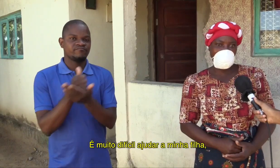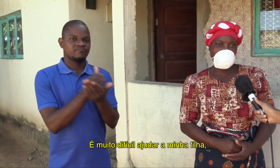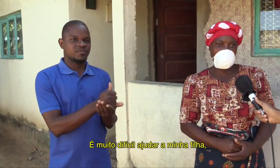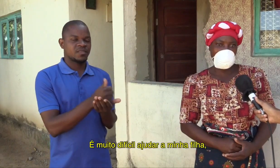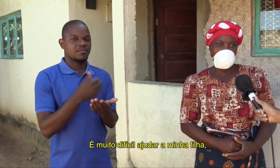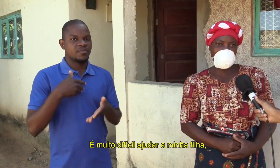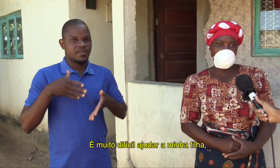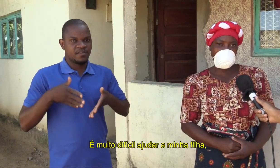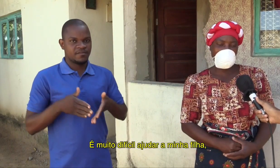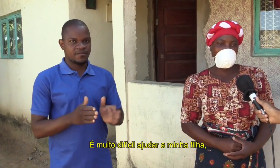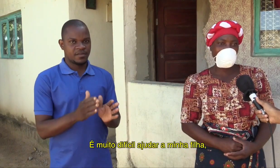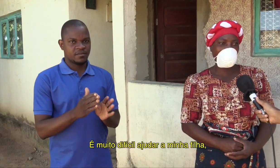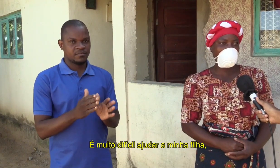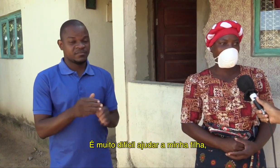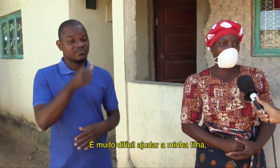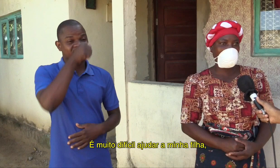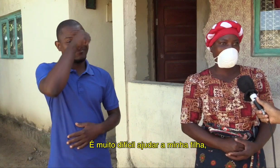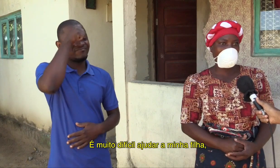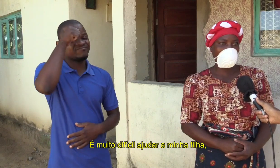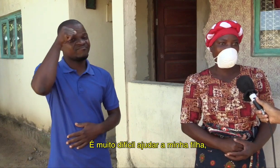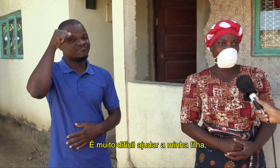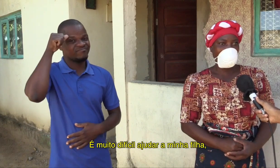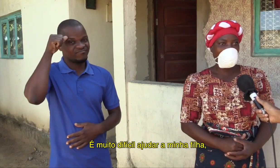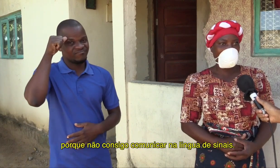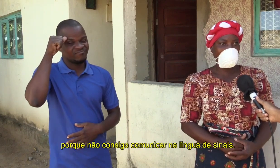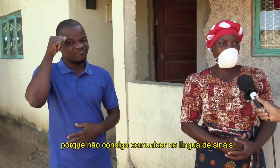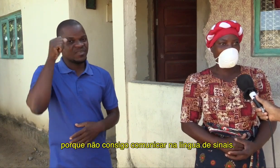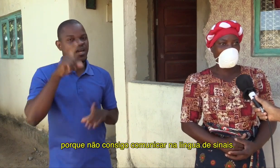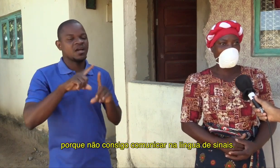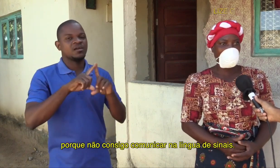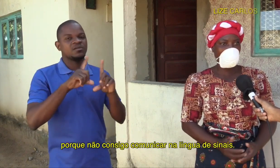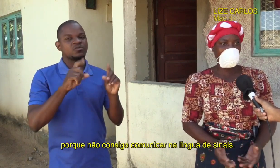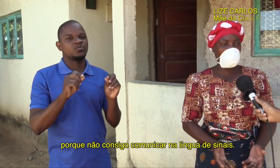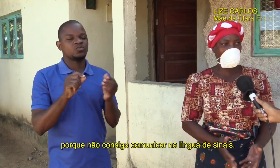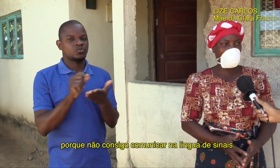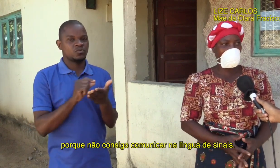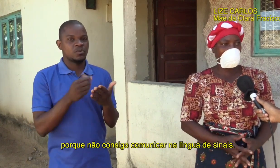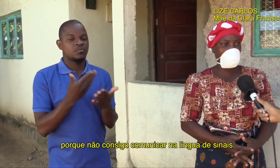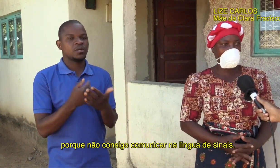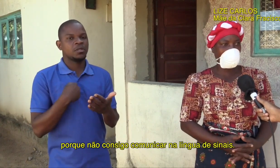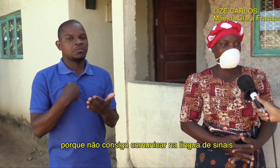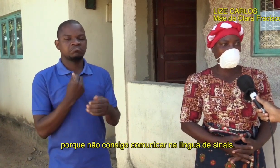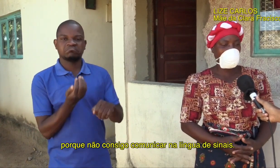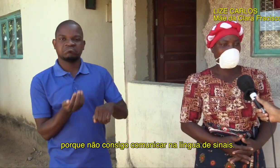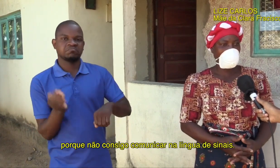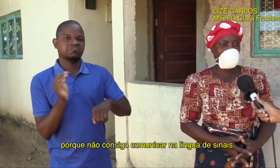menina, a minha filha, é muito difícil. Como eu não consigo